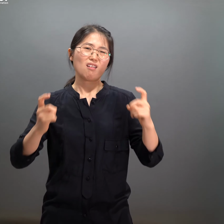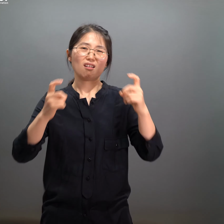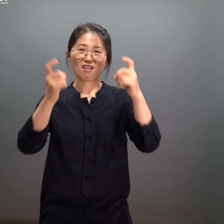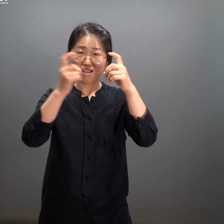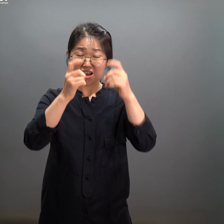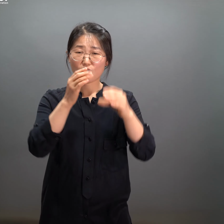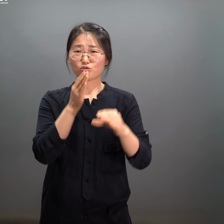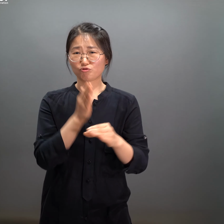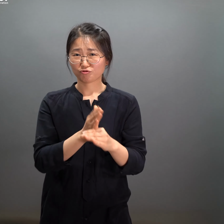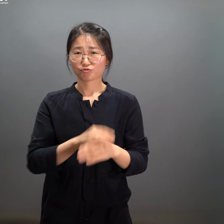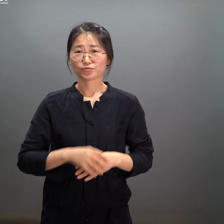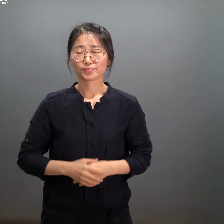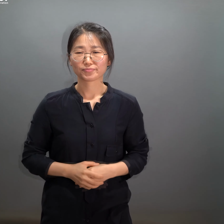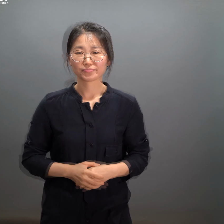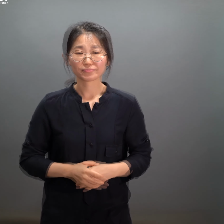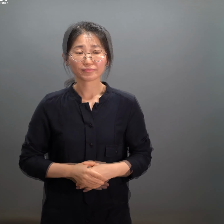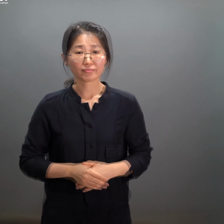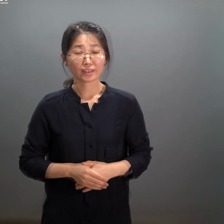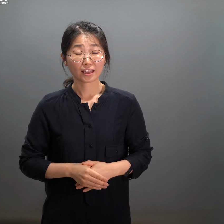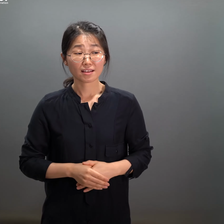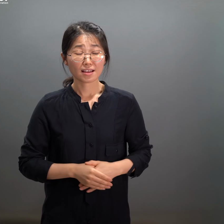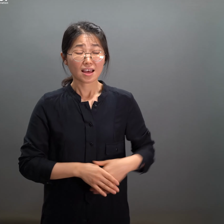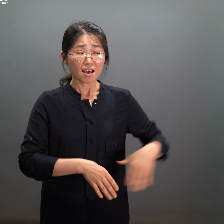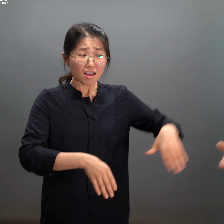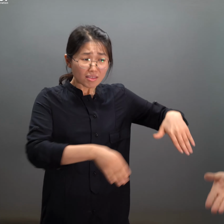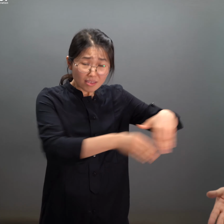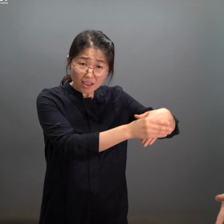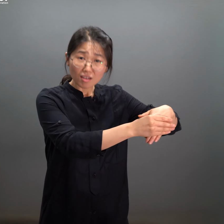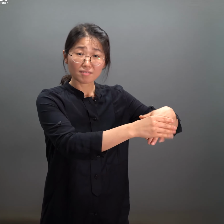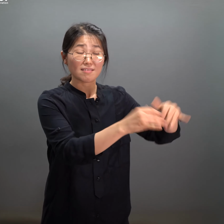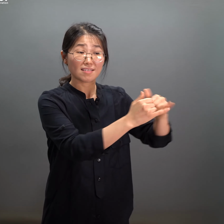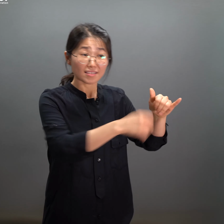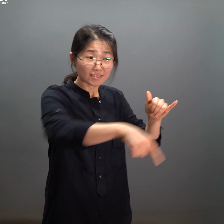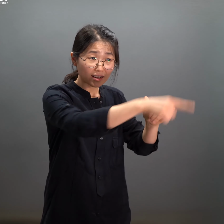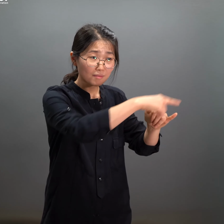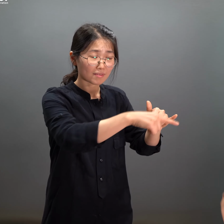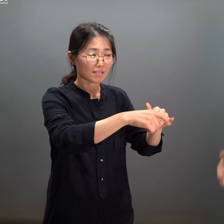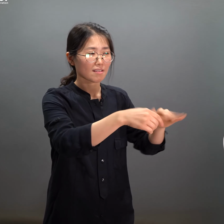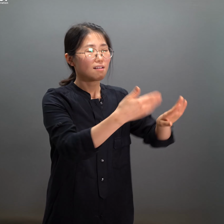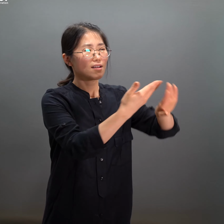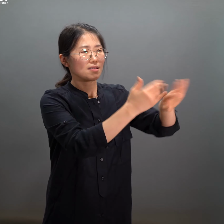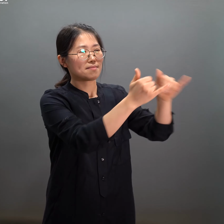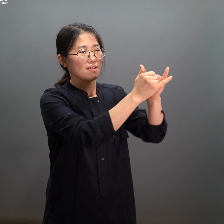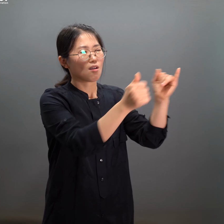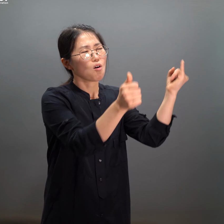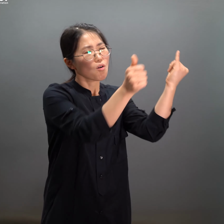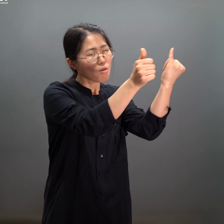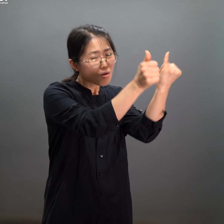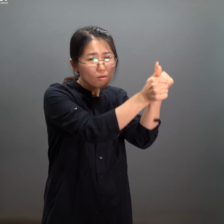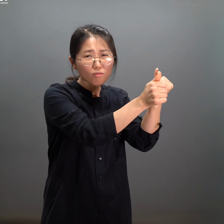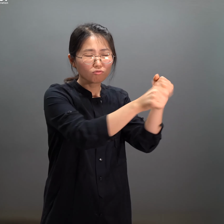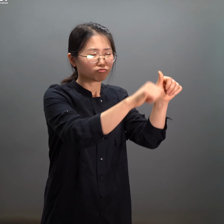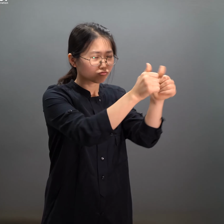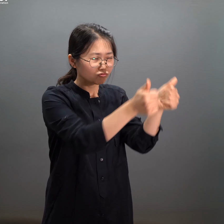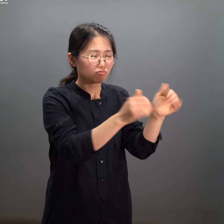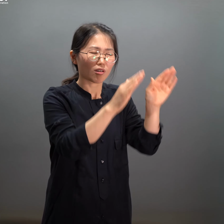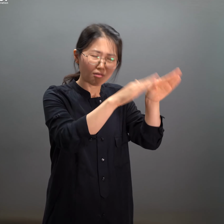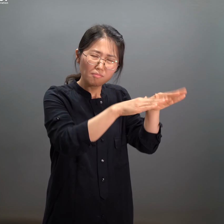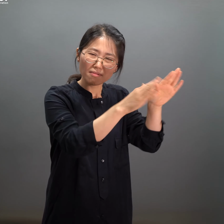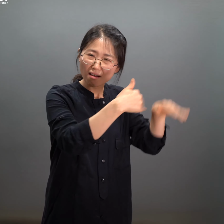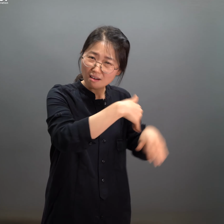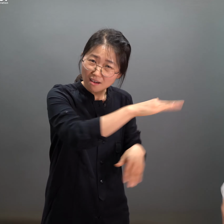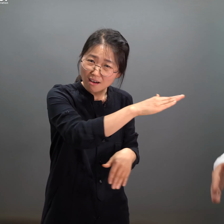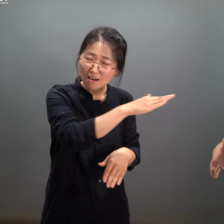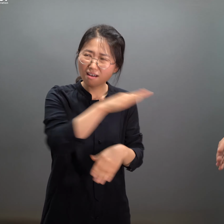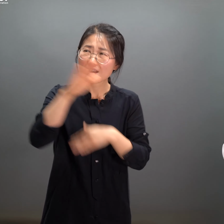지금도 싸우고 있죠. 타협했던 사람들은 이방인들과 결혼하여서 우상 숭배의 길로 걸어갔고, 타협하지